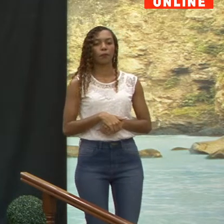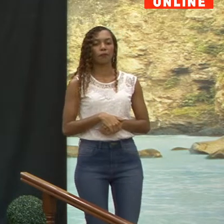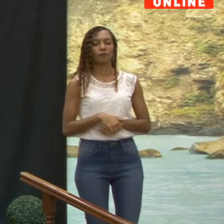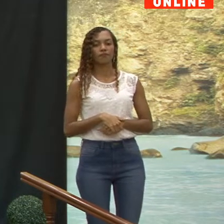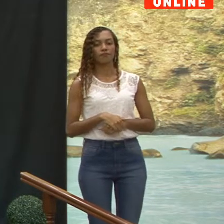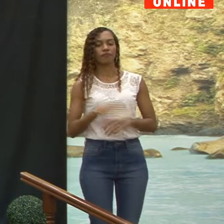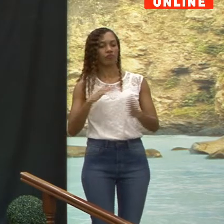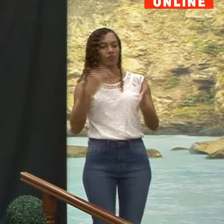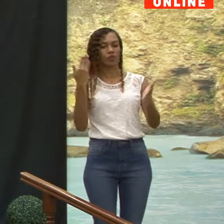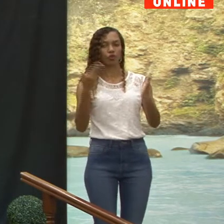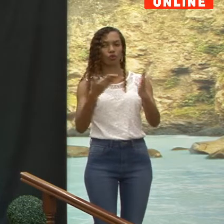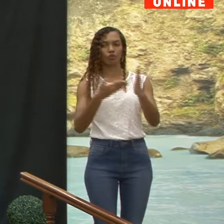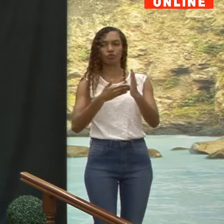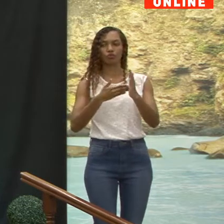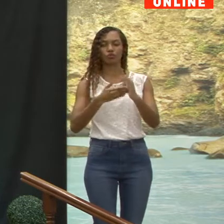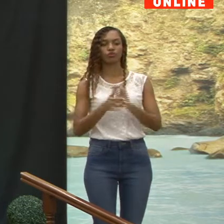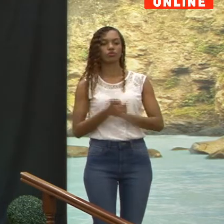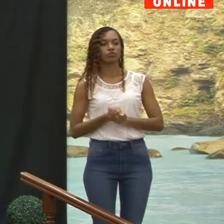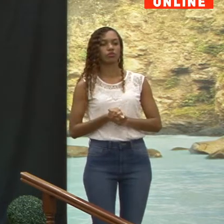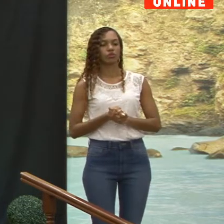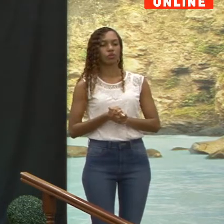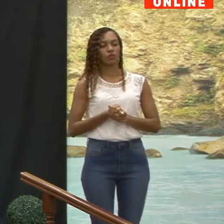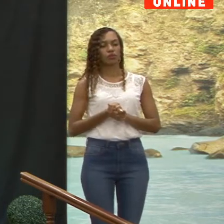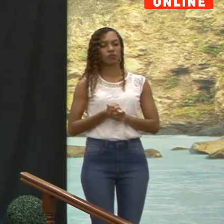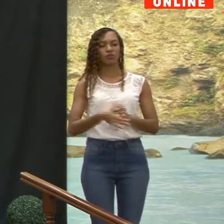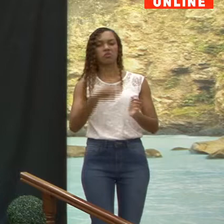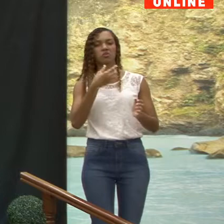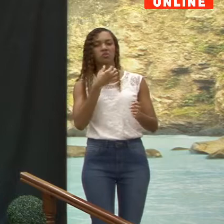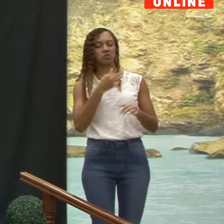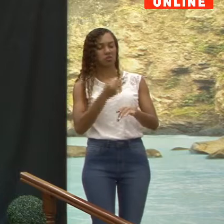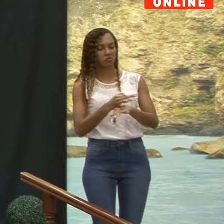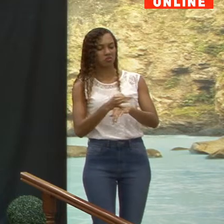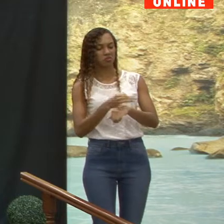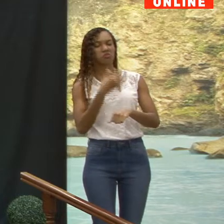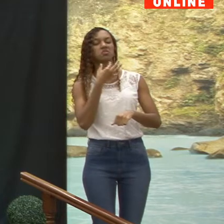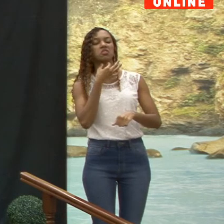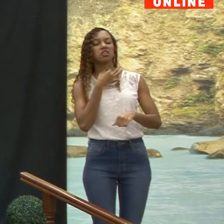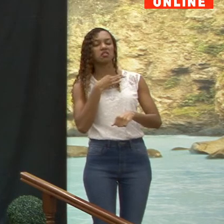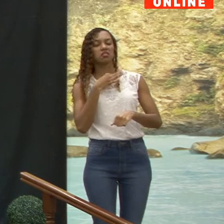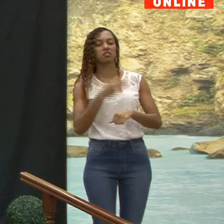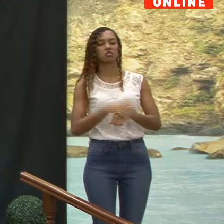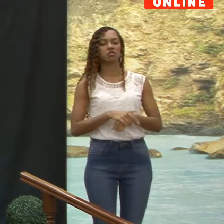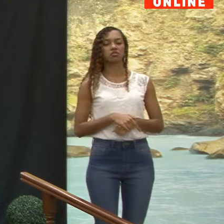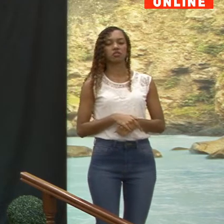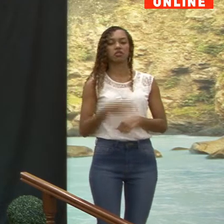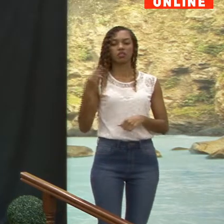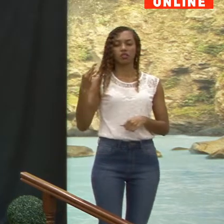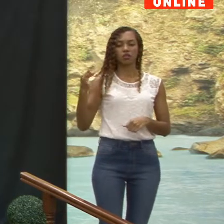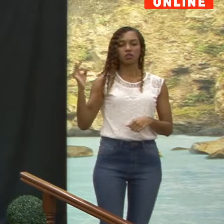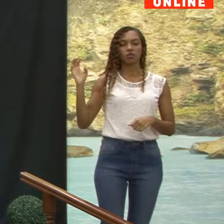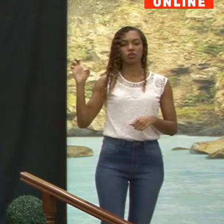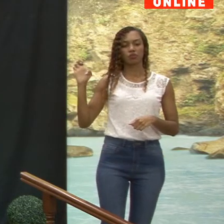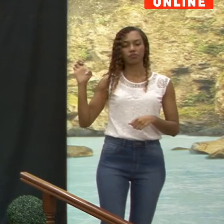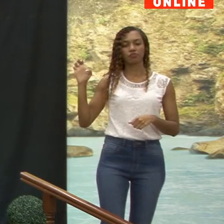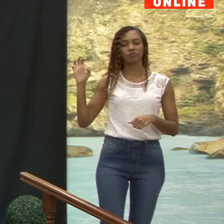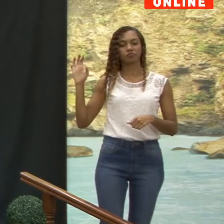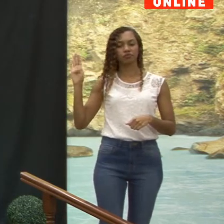Tudo, febre, dor na garganta, tudo, tudo, tudo, tudo. E ela foi fazer um